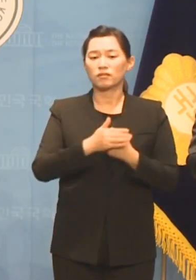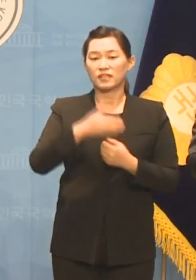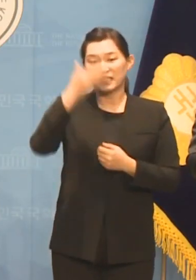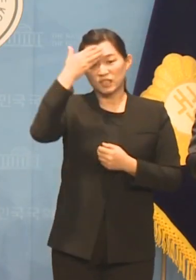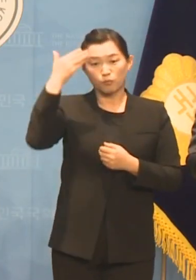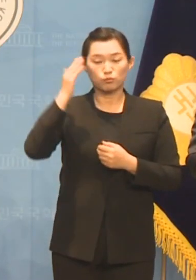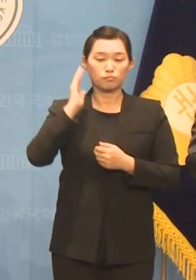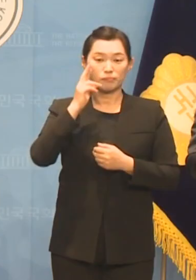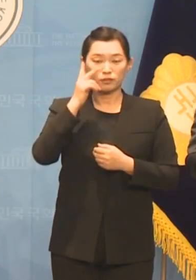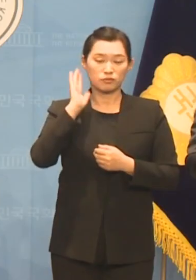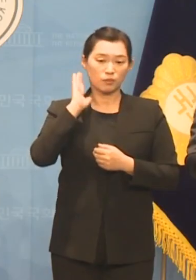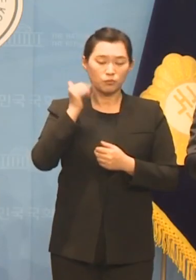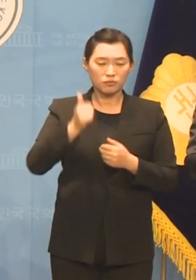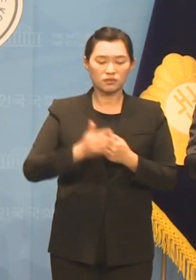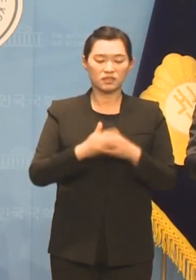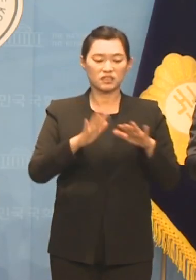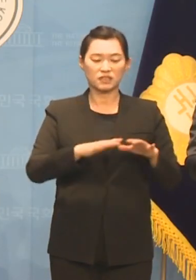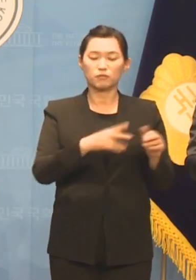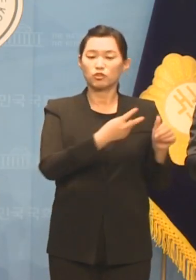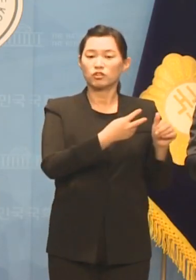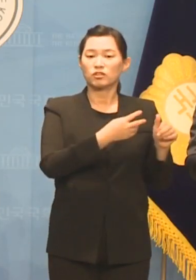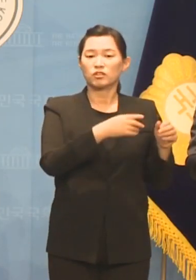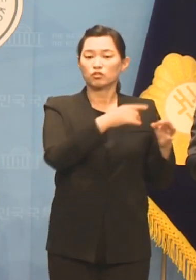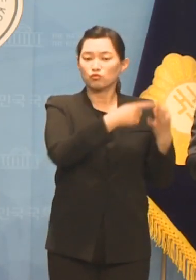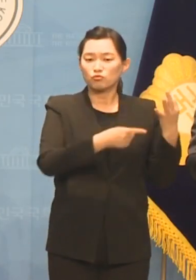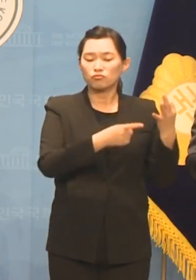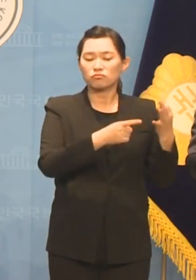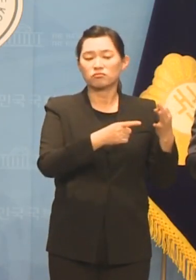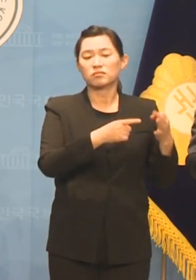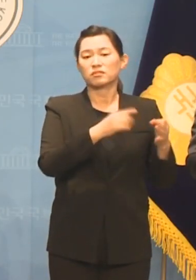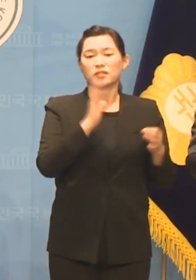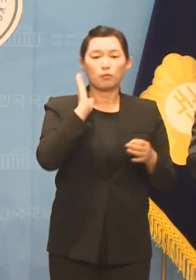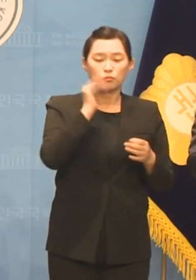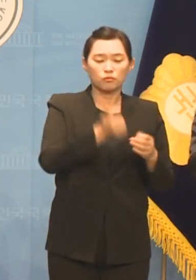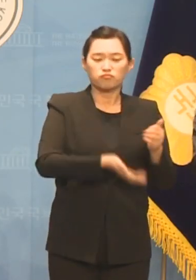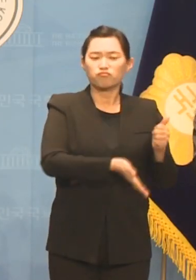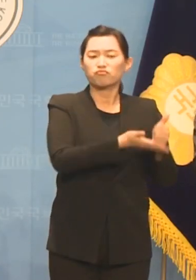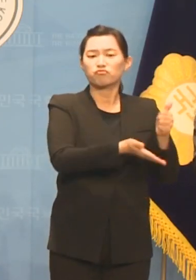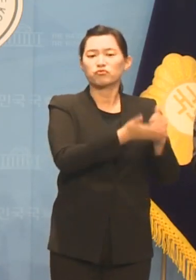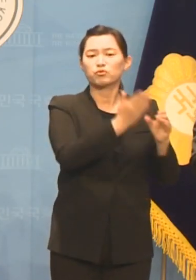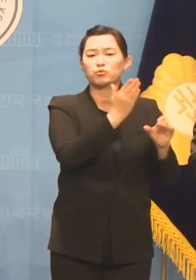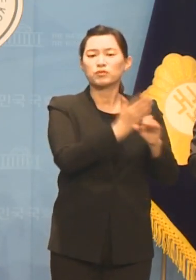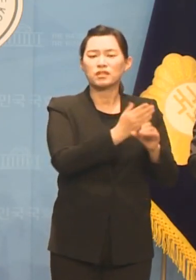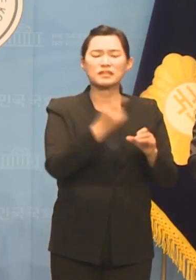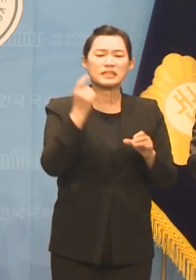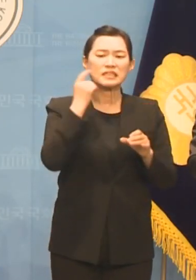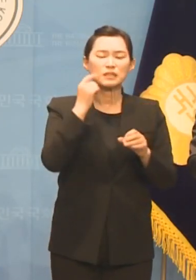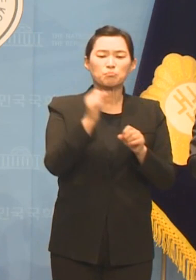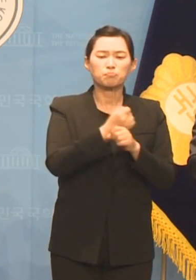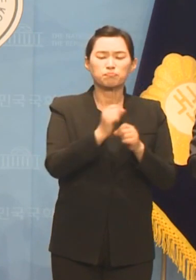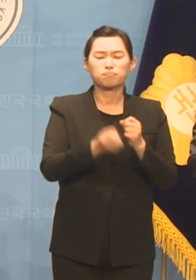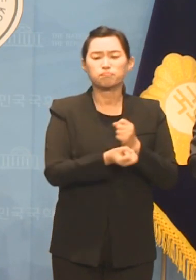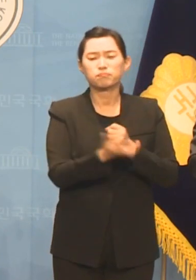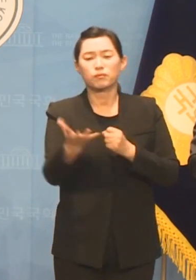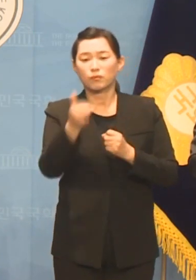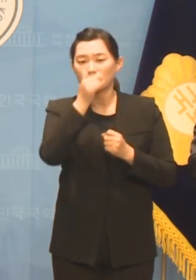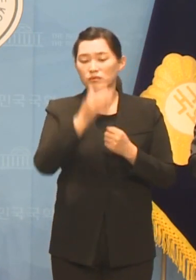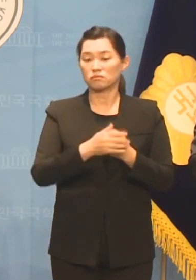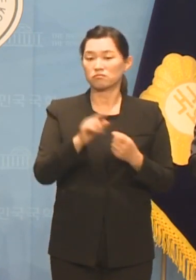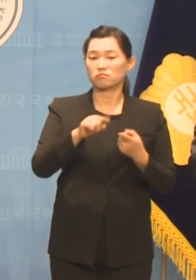대통령이 윤석열을 지지하고 석방해 줄 것이라는 허위조작 정보가 유포되고 있으며 이를